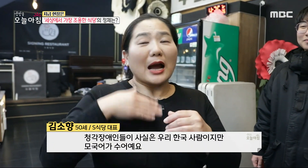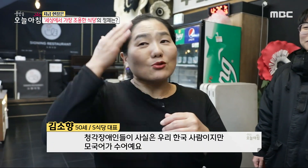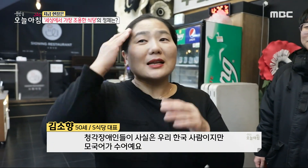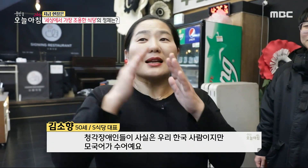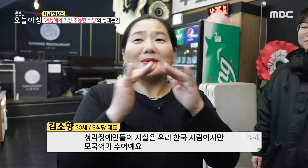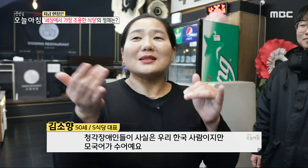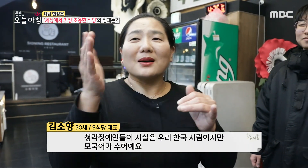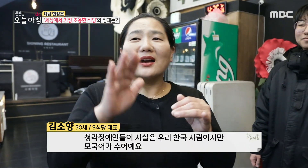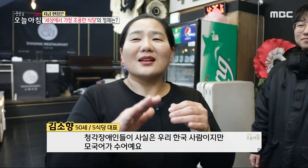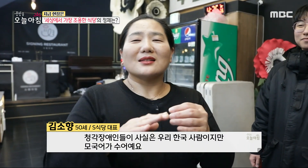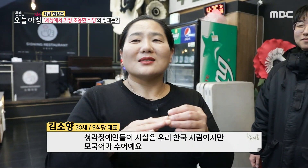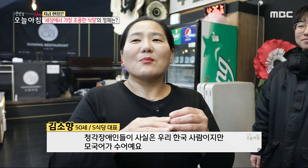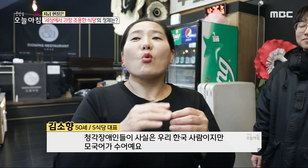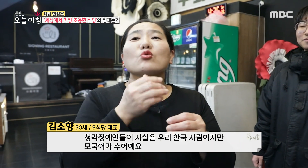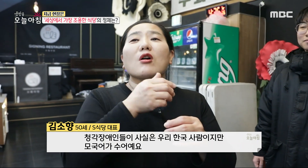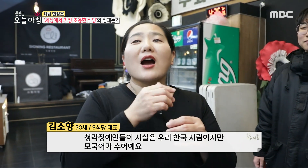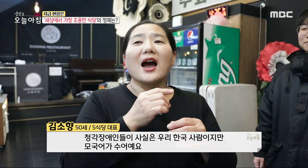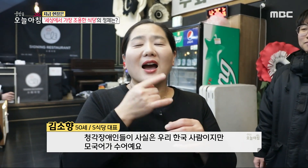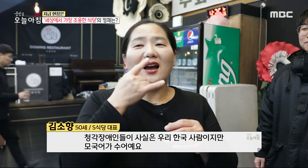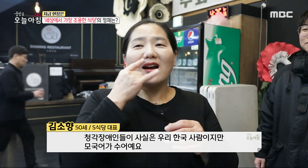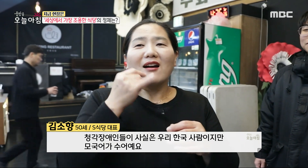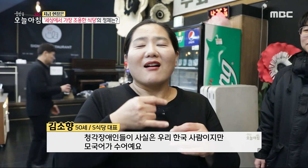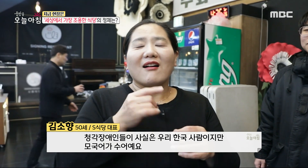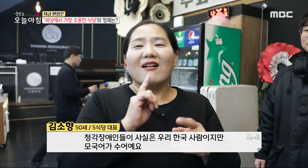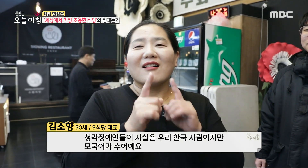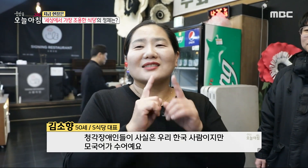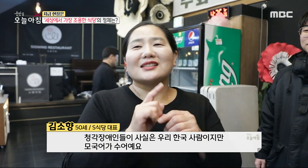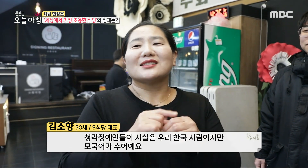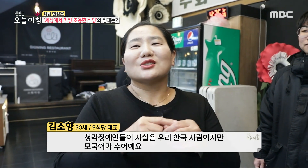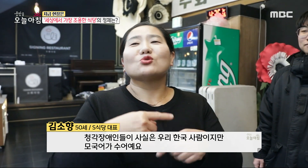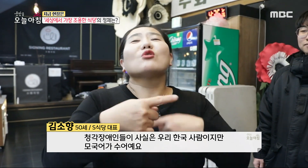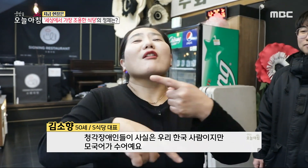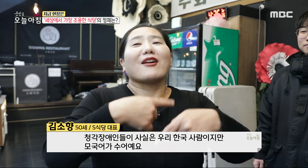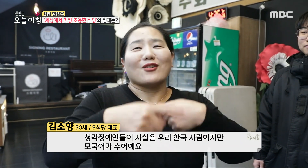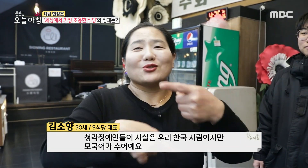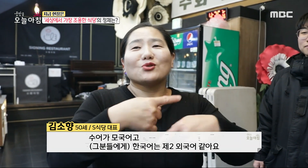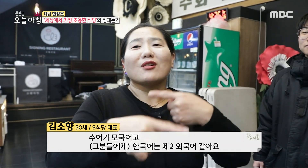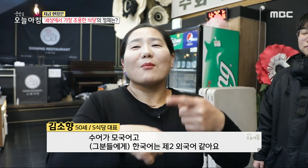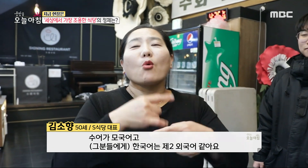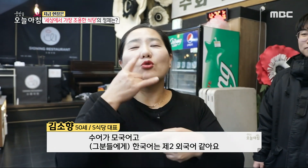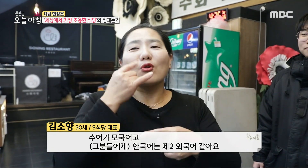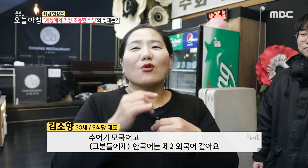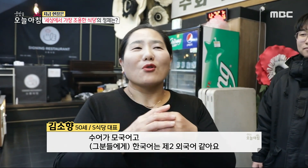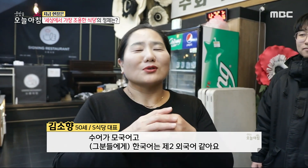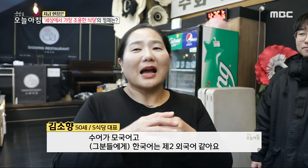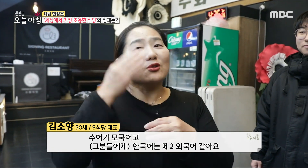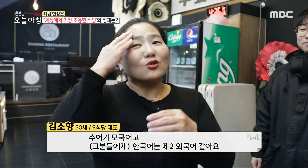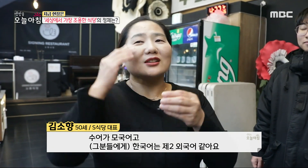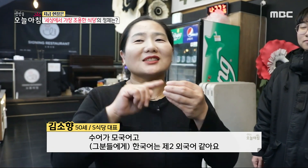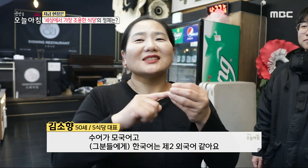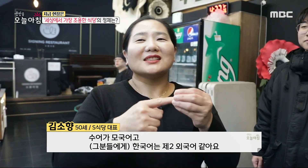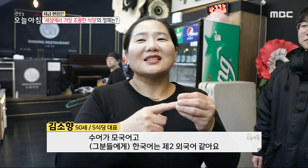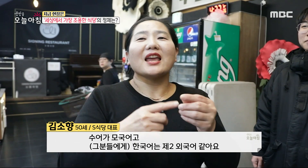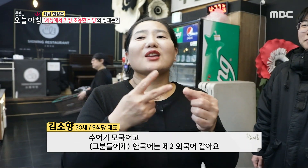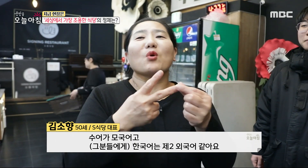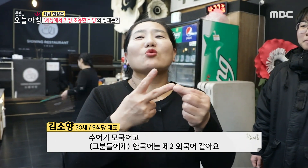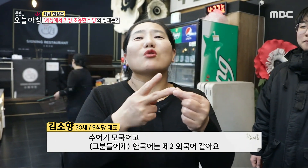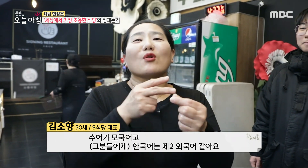한국 사람이지만 이제 모국어가 사실은 수어예요. 수어가 모국어고 한국어는 이제 제2 외국어